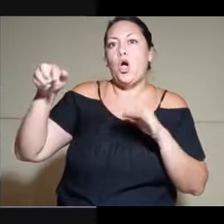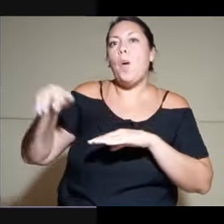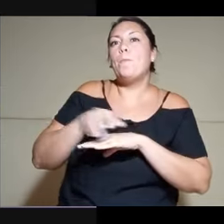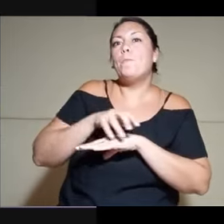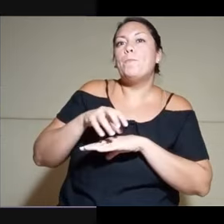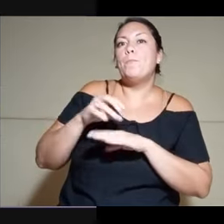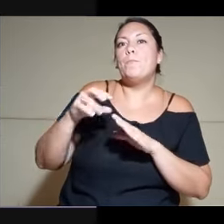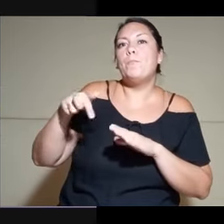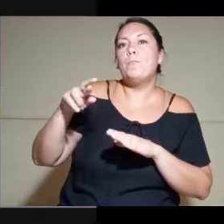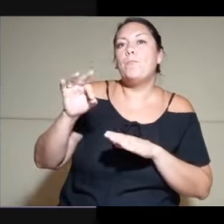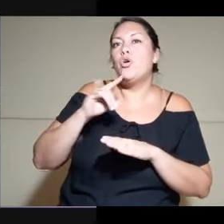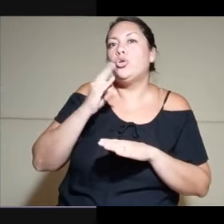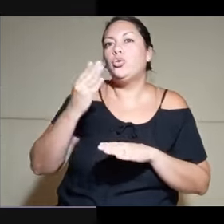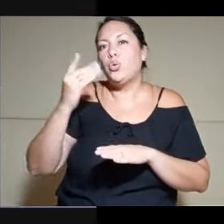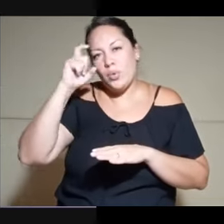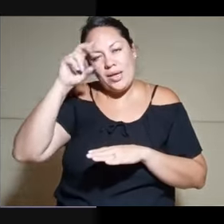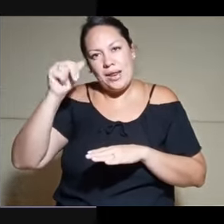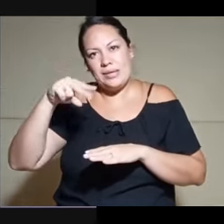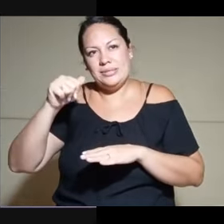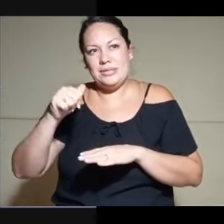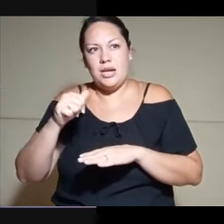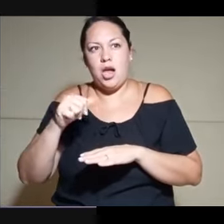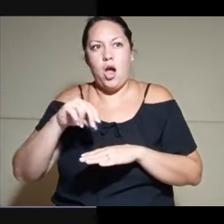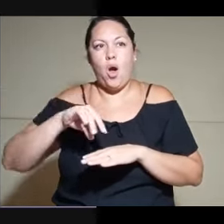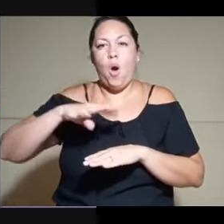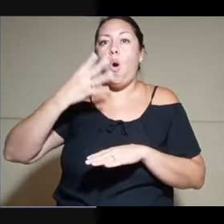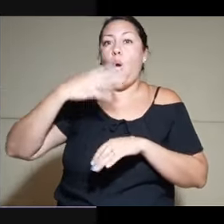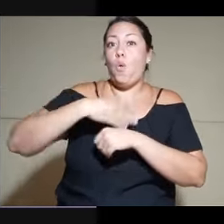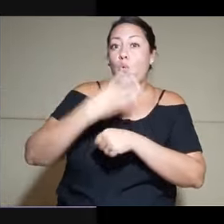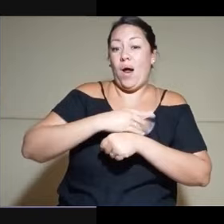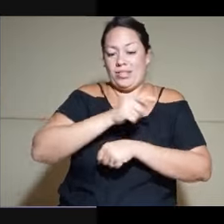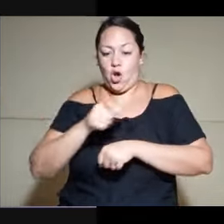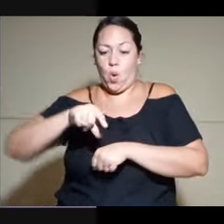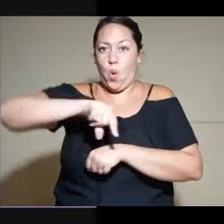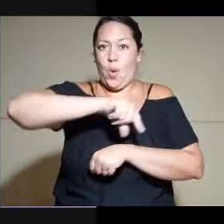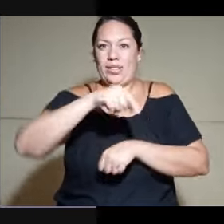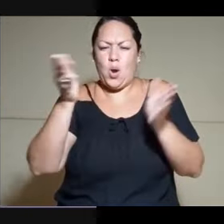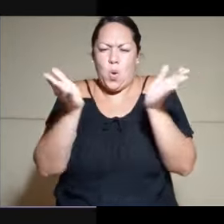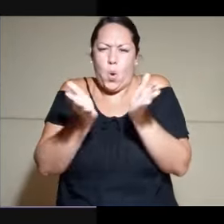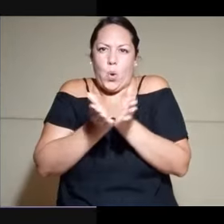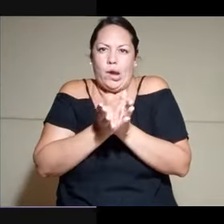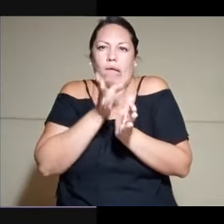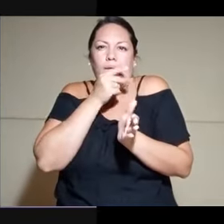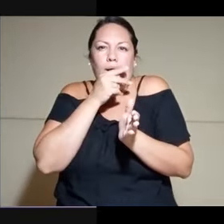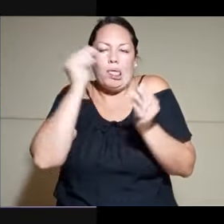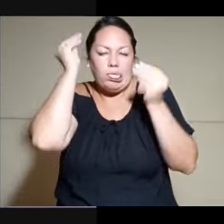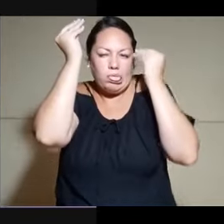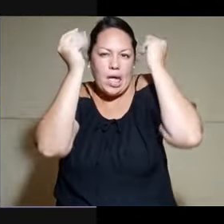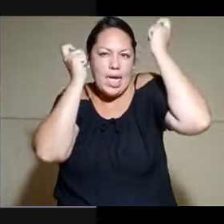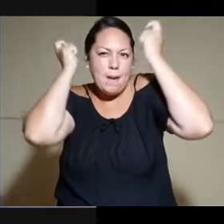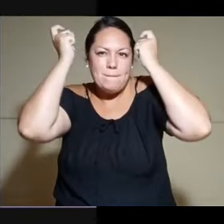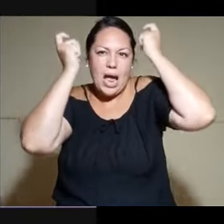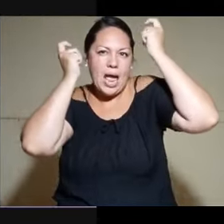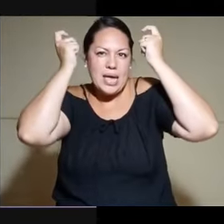es la protuberancia. Acuérdate Sí. que el cuarto ventrículo es un agujero. Y acá está el no lo vas a ver. cuarto ventrículo. Lo tenés que imaginar, acá arriba va Acuérdate que el cuarto cerebelo. ventrículo